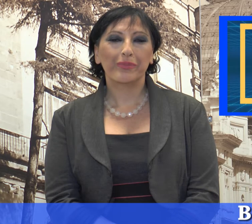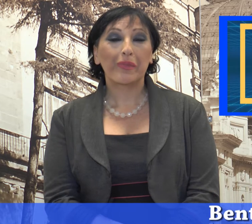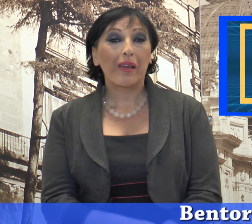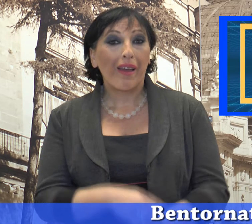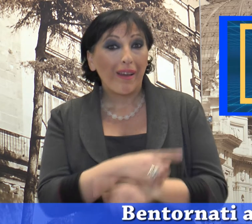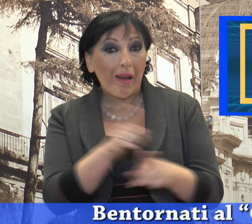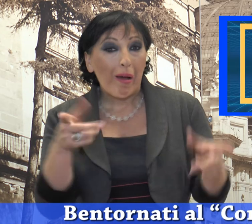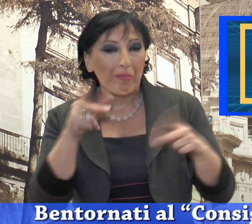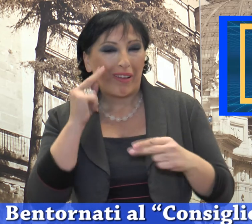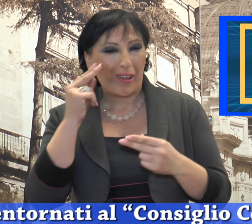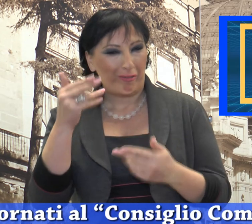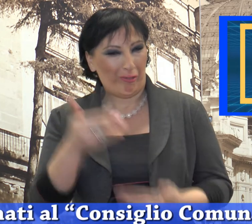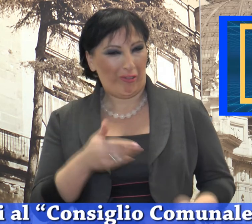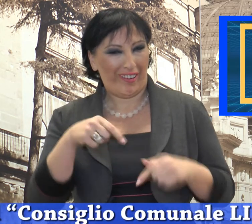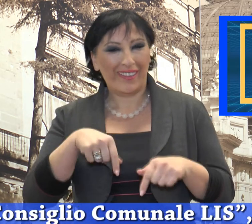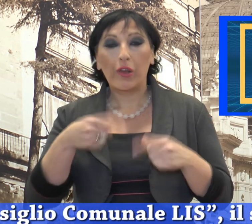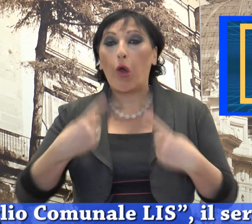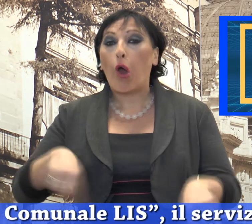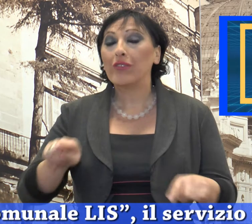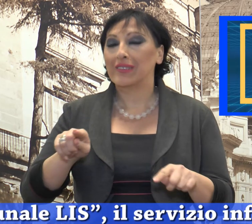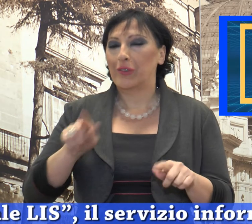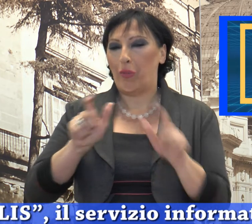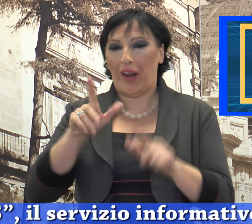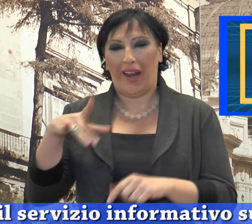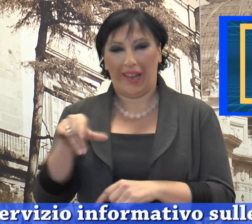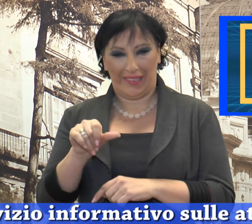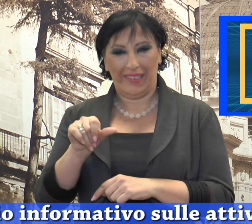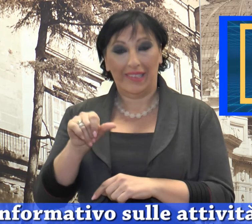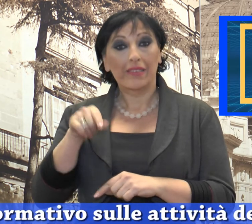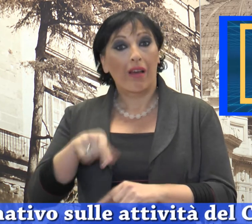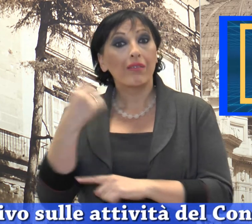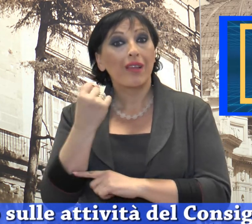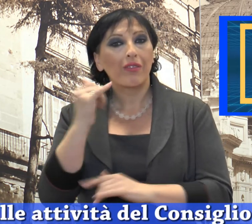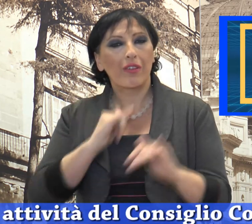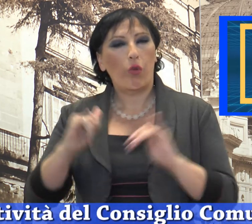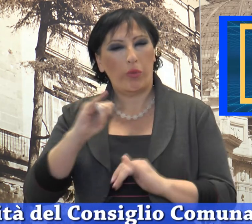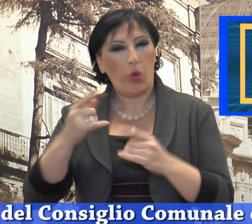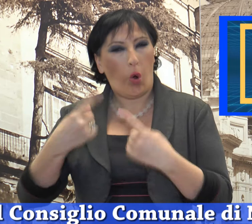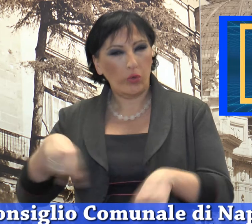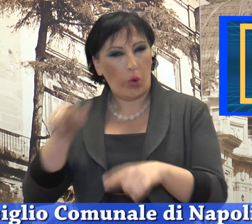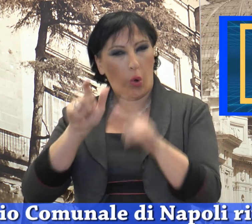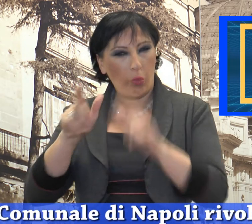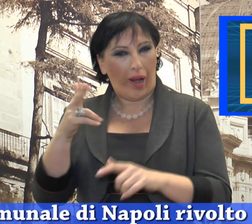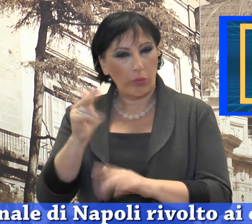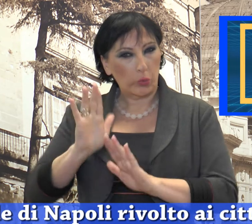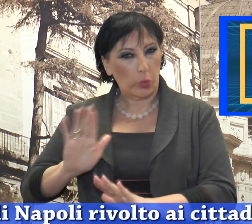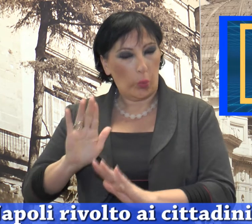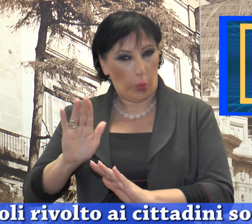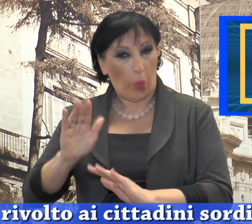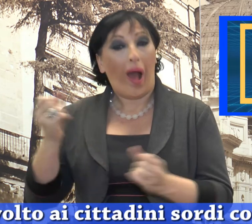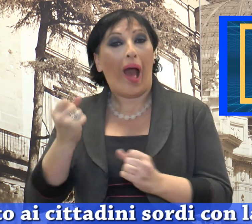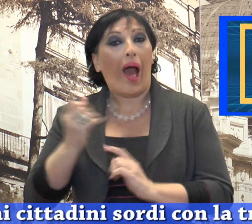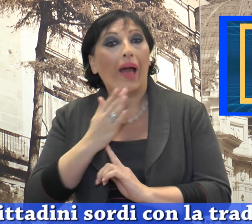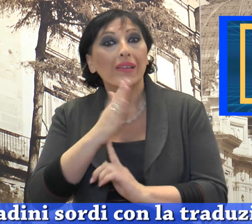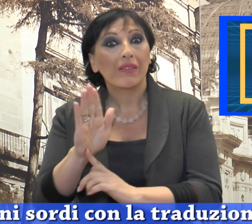Bentornati al Consiglio Comunale LIS, il servizio informativo sulle attività del Consiglio Comunale di Napoli